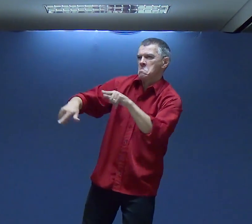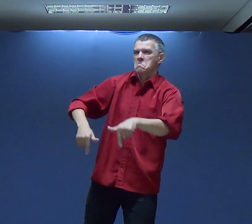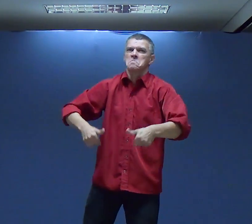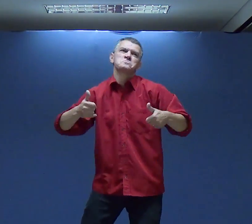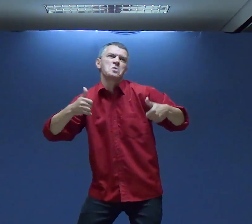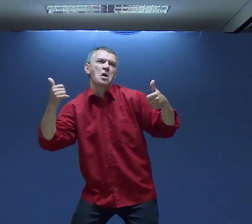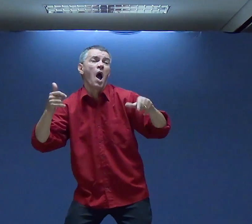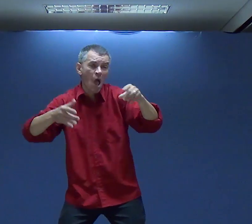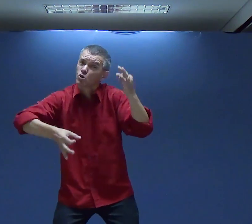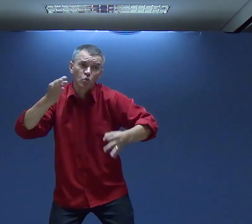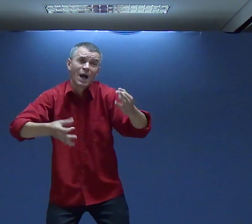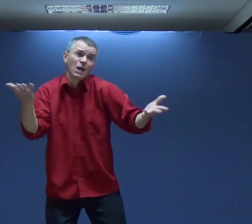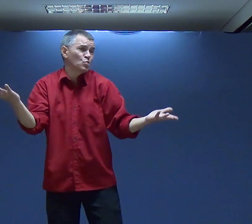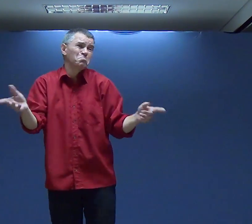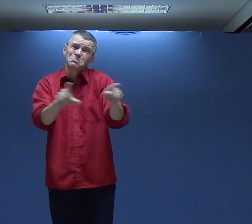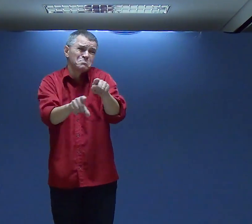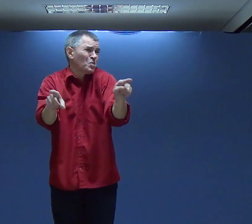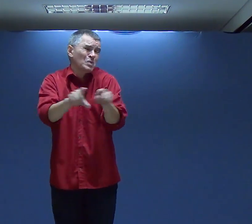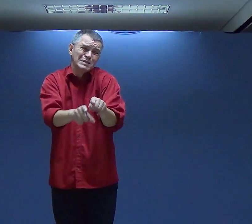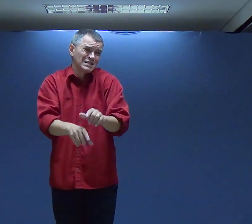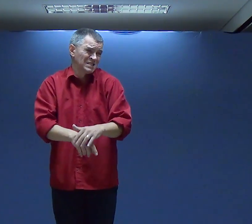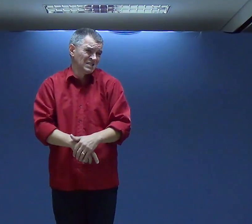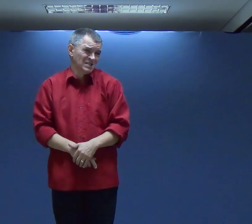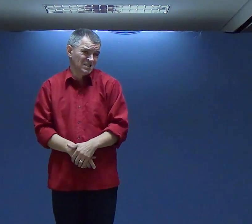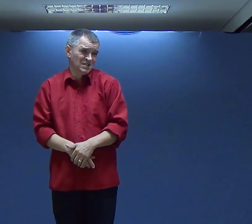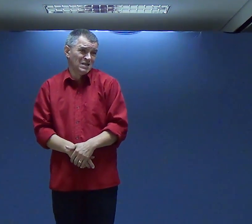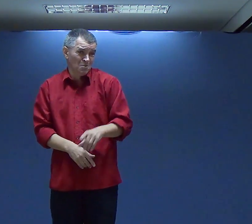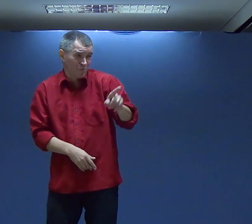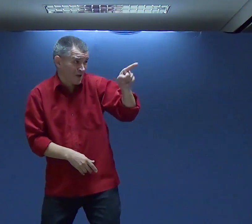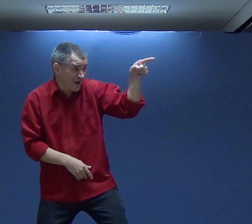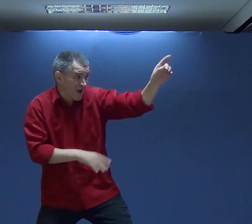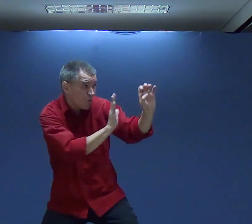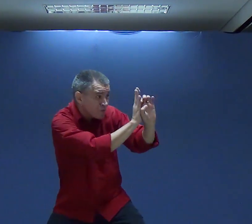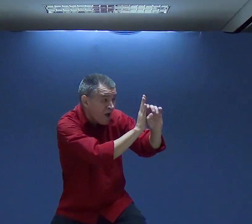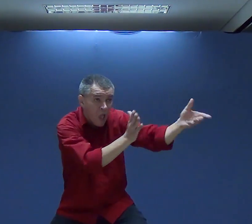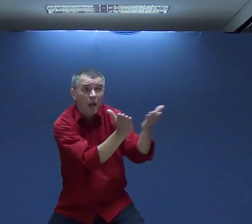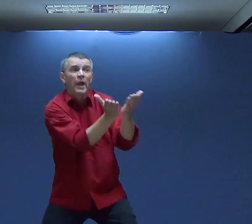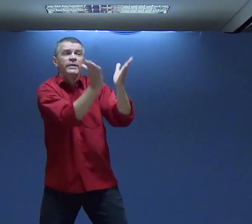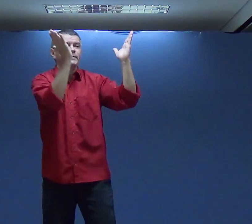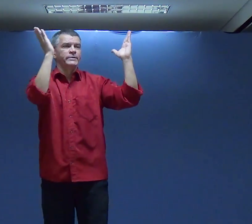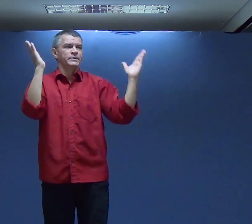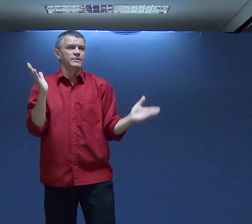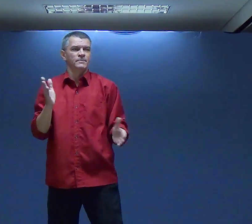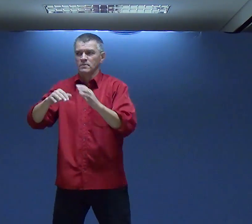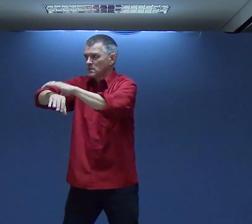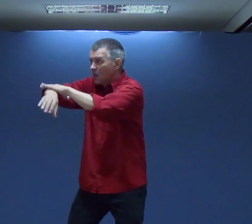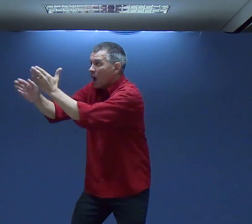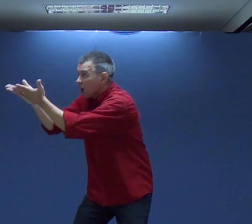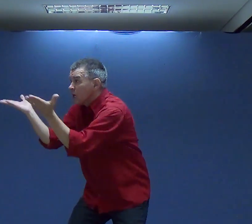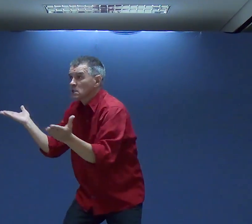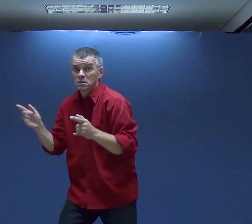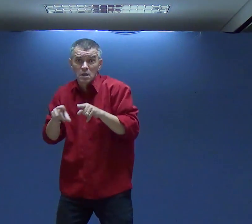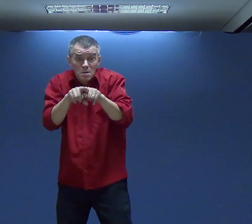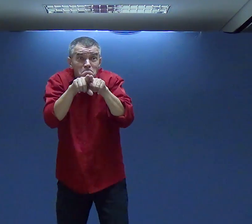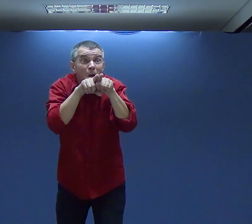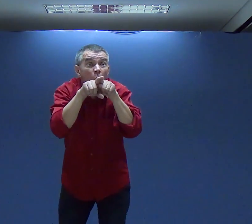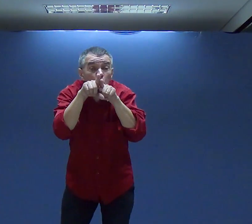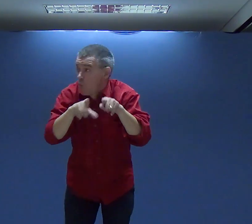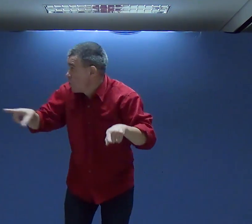denominação Não me compete Julgar Certo Ok Ali Cada